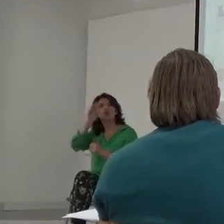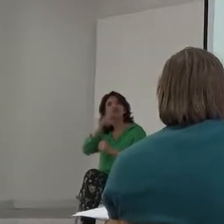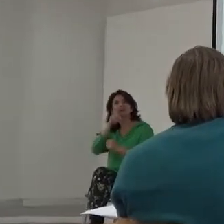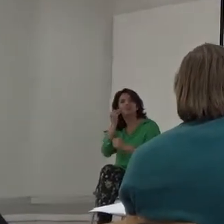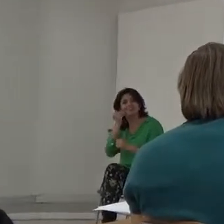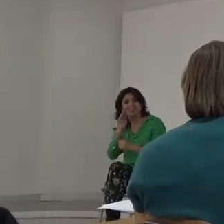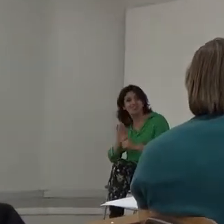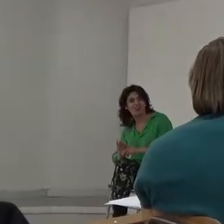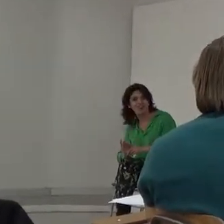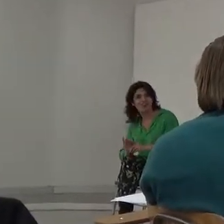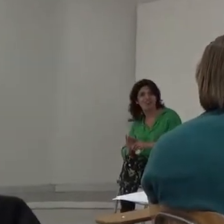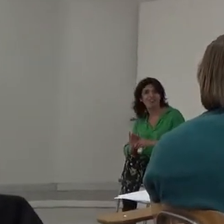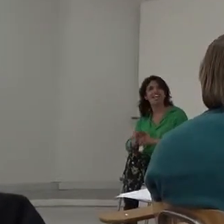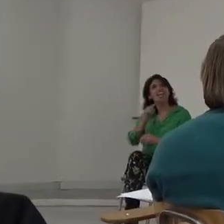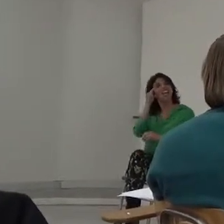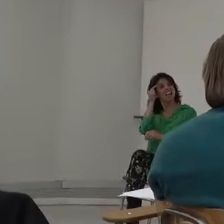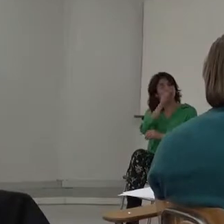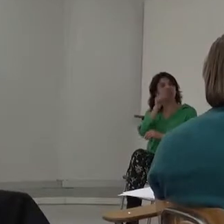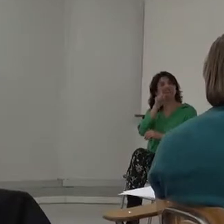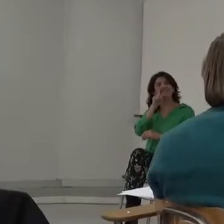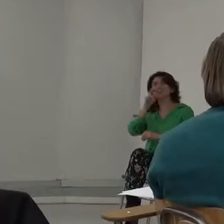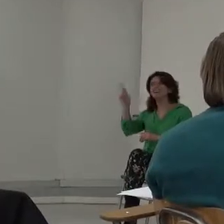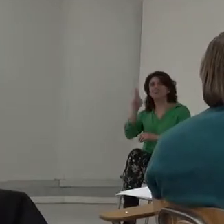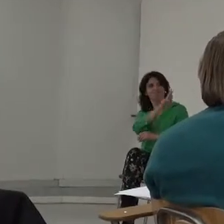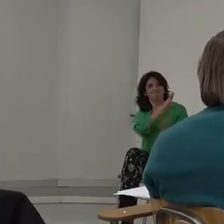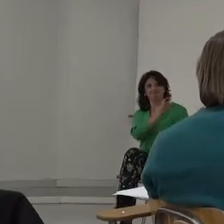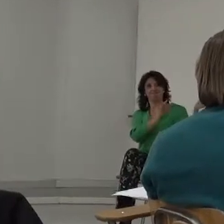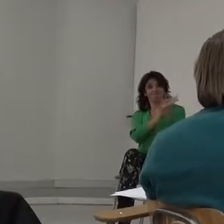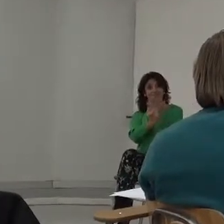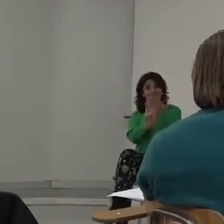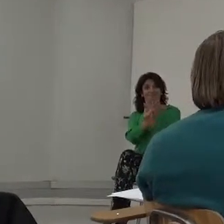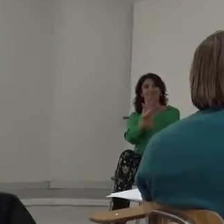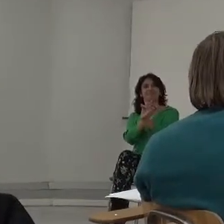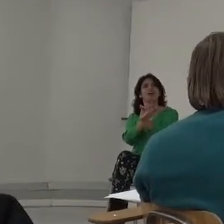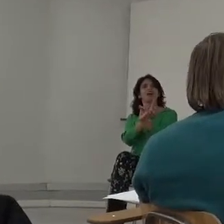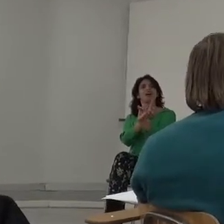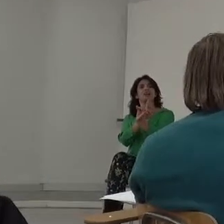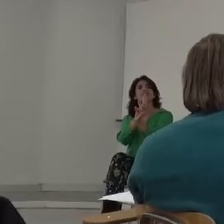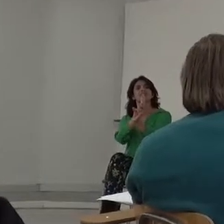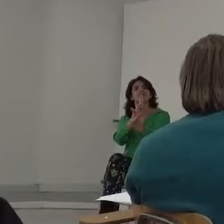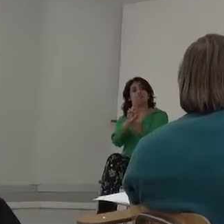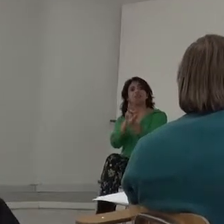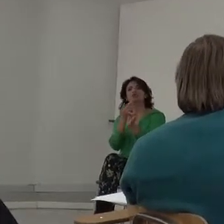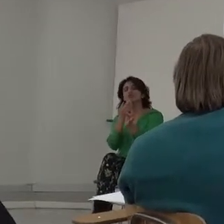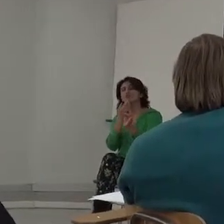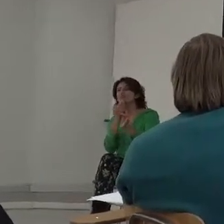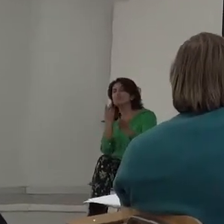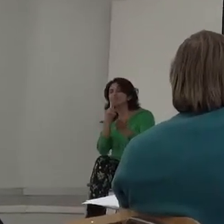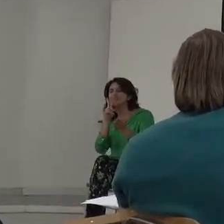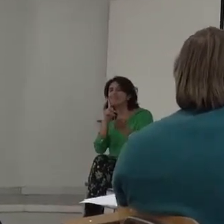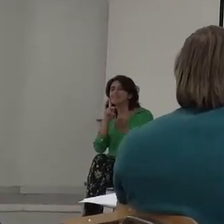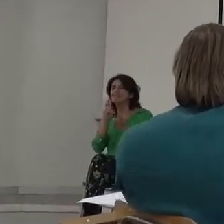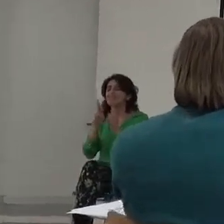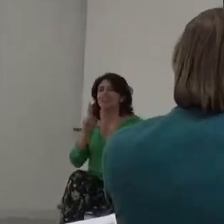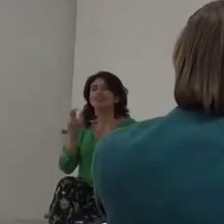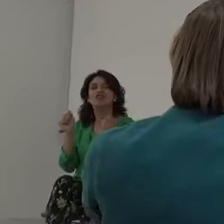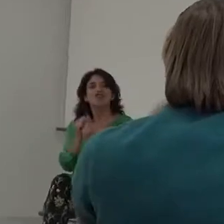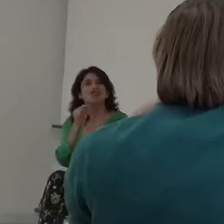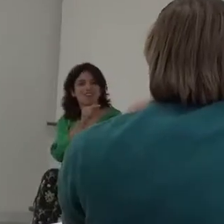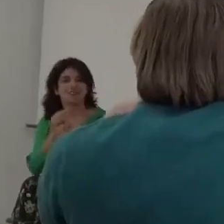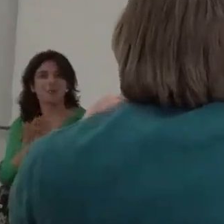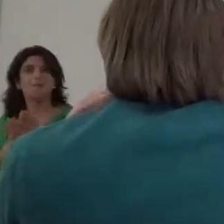planteando tiene que ver con los recursos lingüísticos propiamente tal. Bueno, hemos visto, ya la sección está presente y está así.